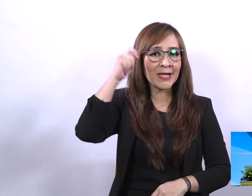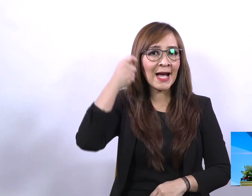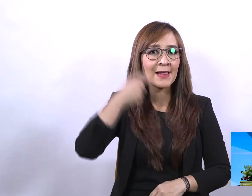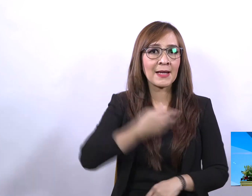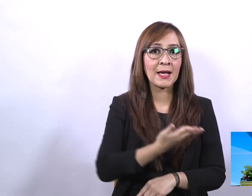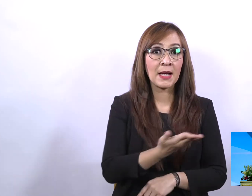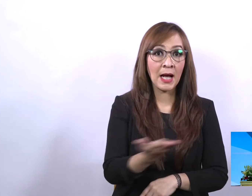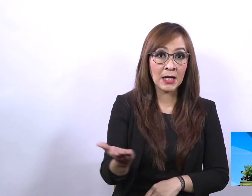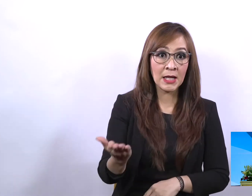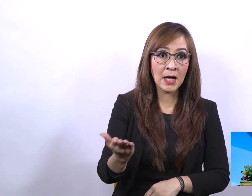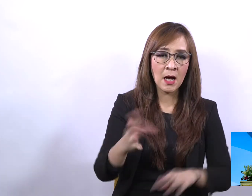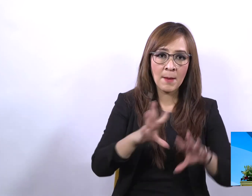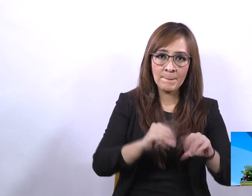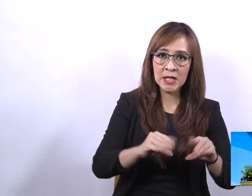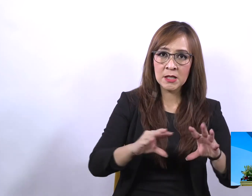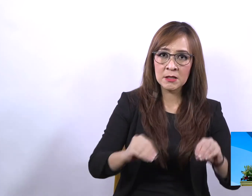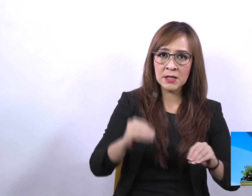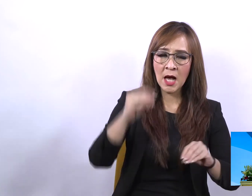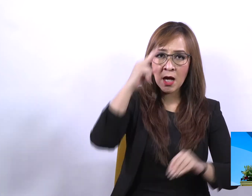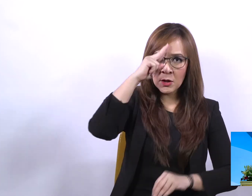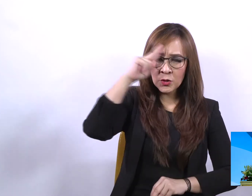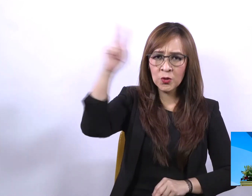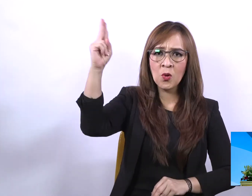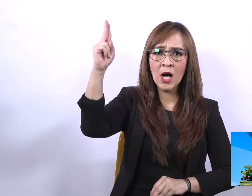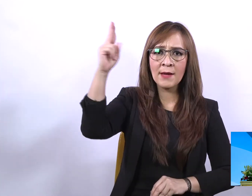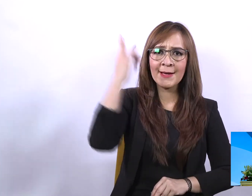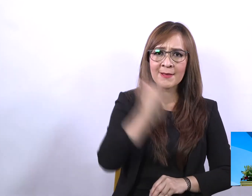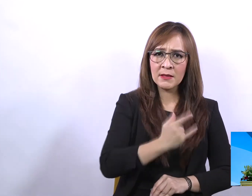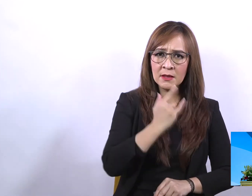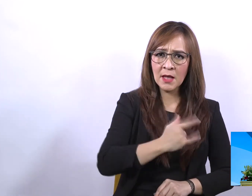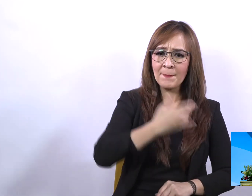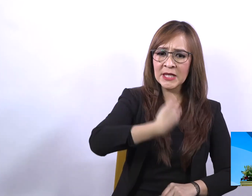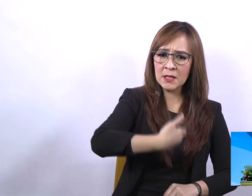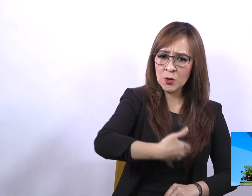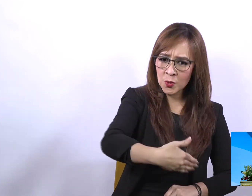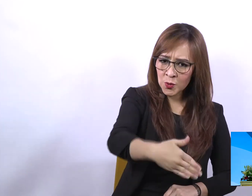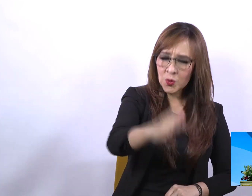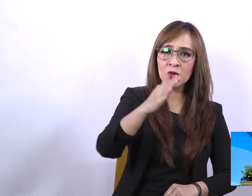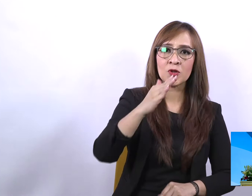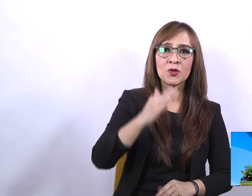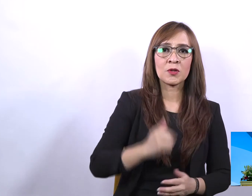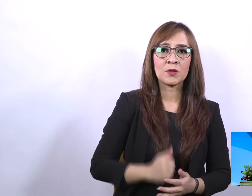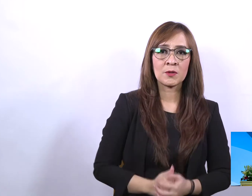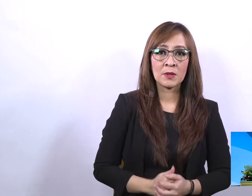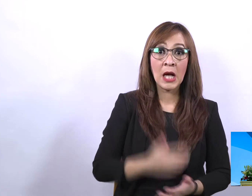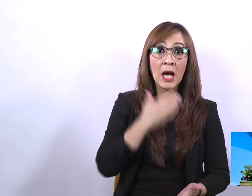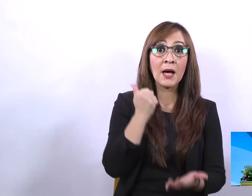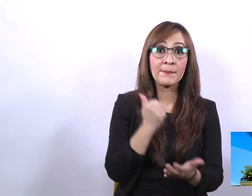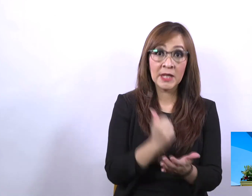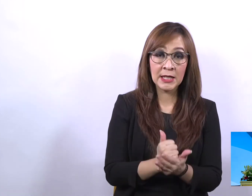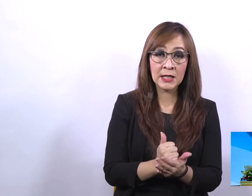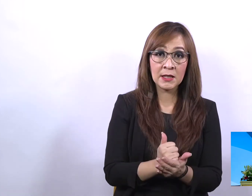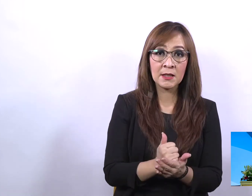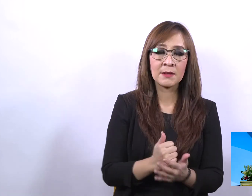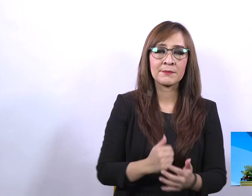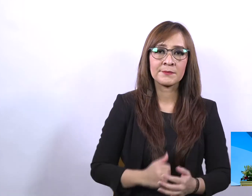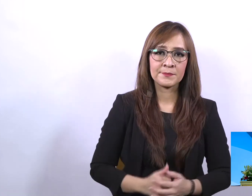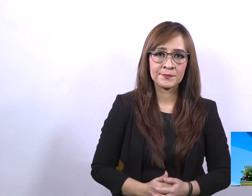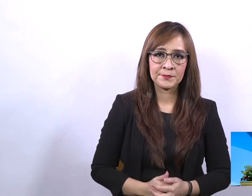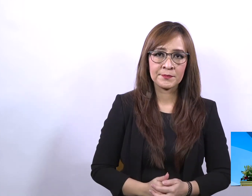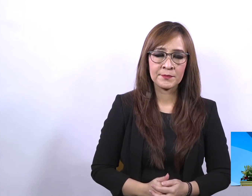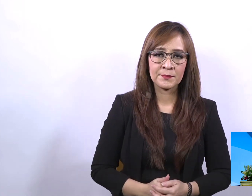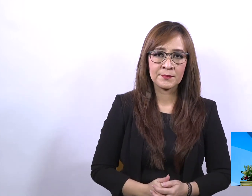buat saudara pekerjaan tuhan perjalanan terus sejuk katakan aneh ini terjual Edo